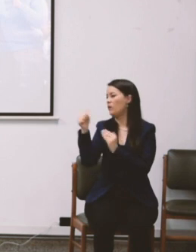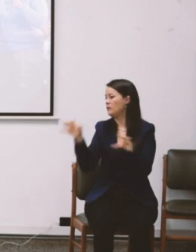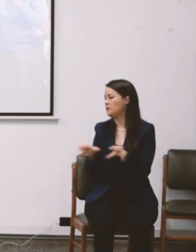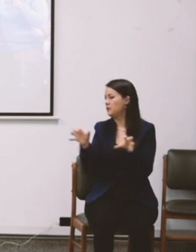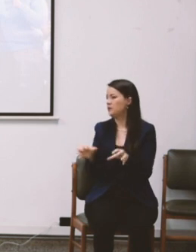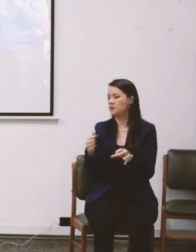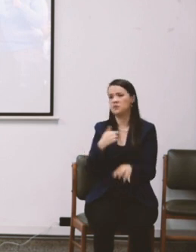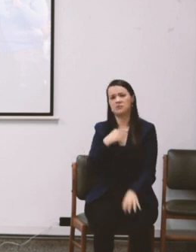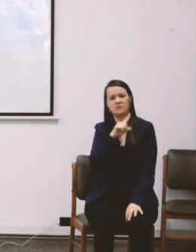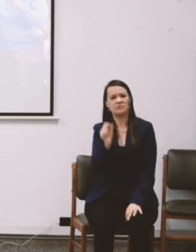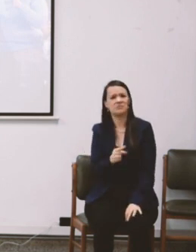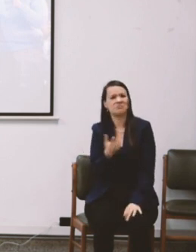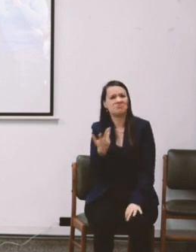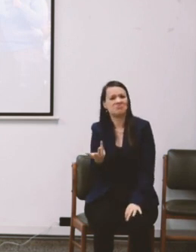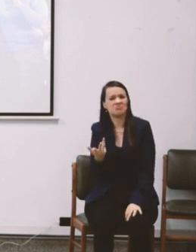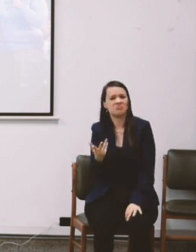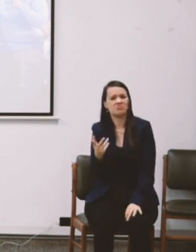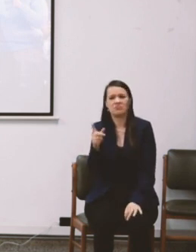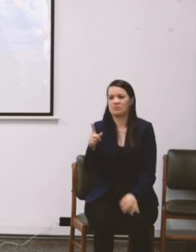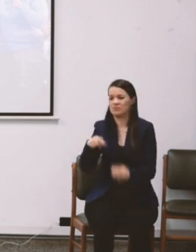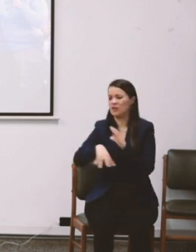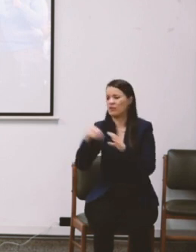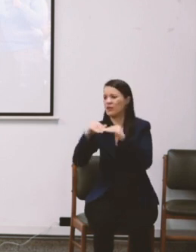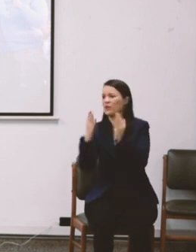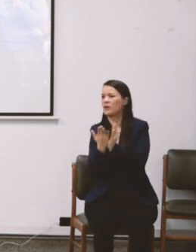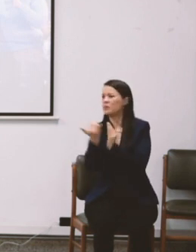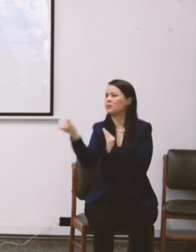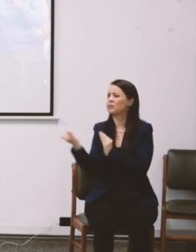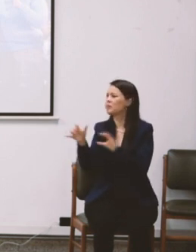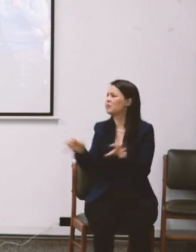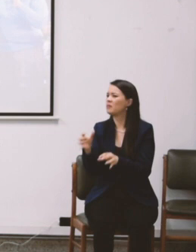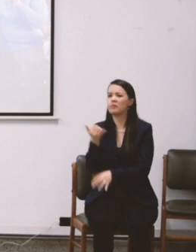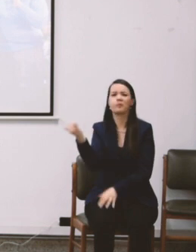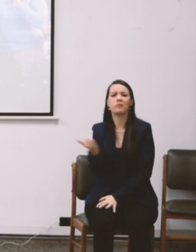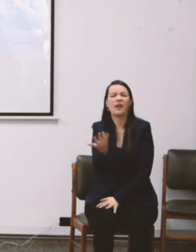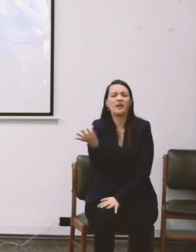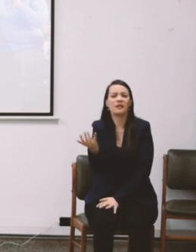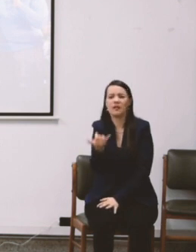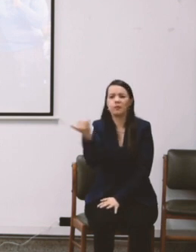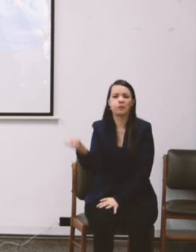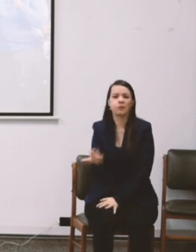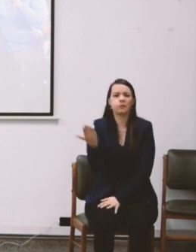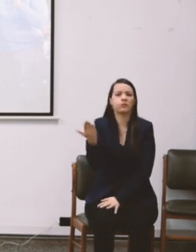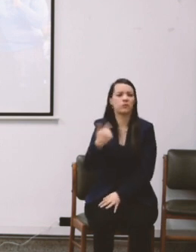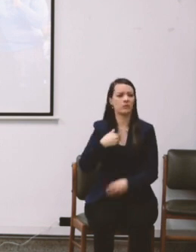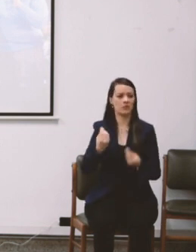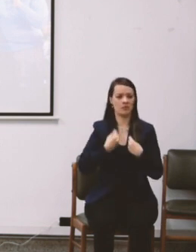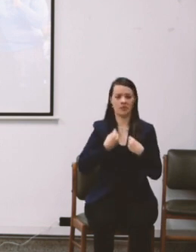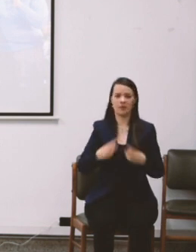cosa, y yo me pregunto cuáles son nuestras posibilidades por fuera de la escuela, ¿no? O sea, cuáles son nuestras posibilidades de